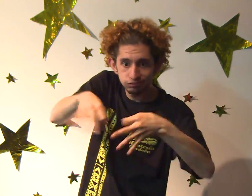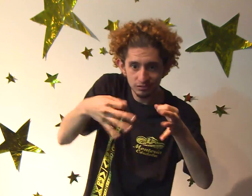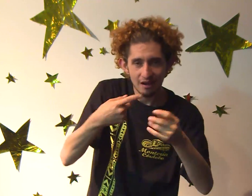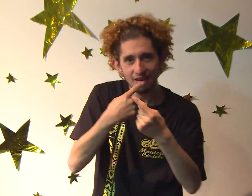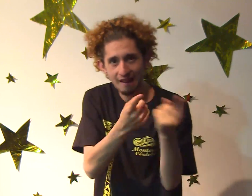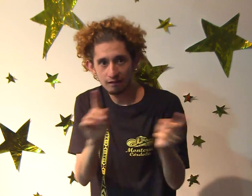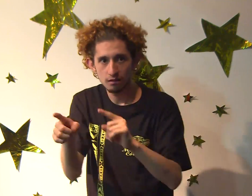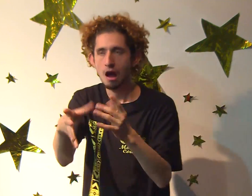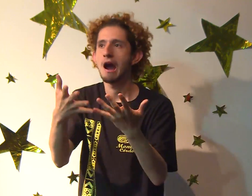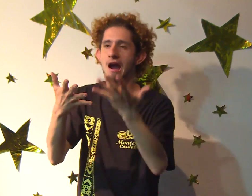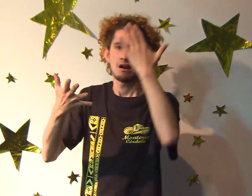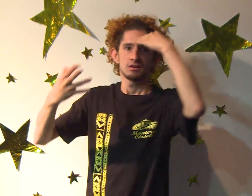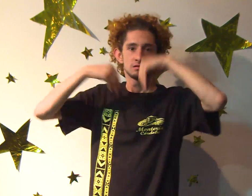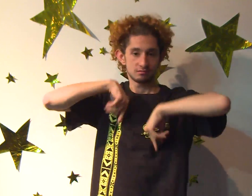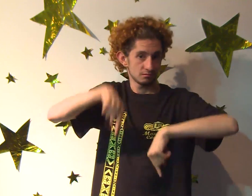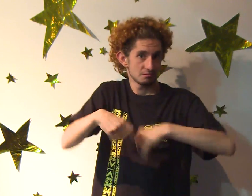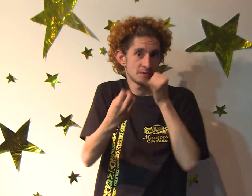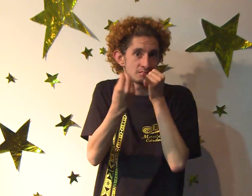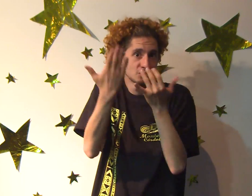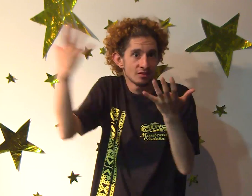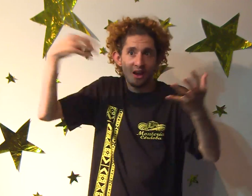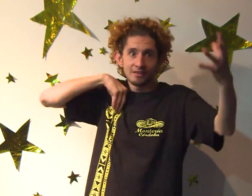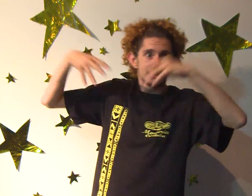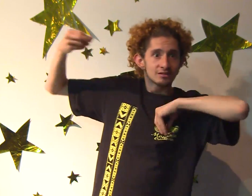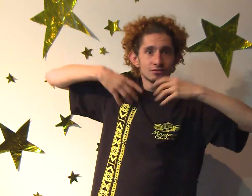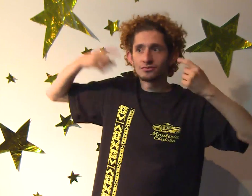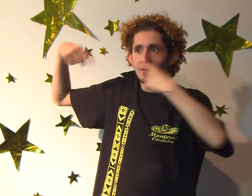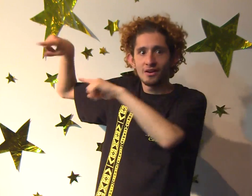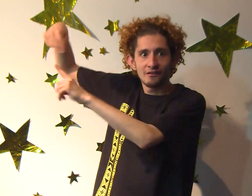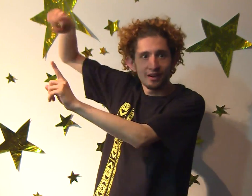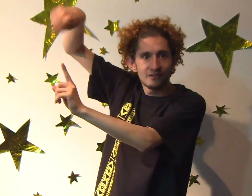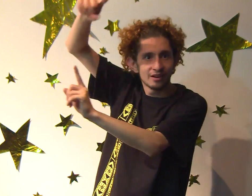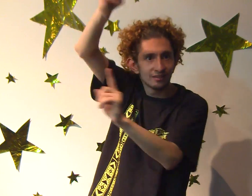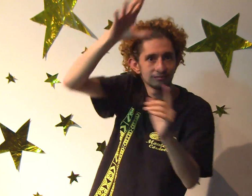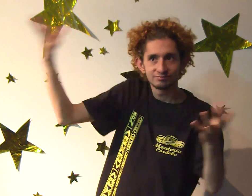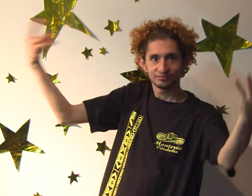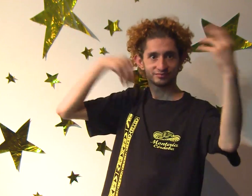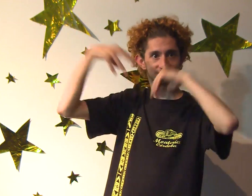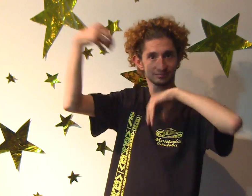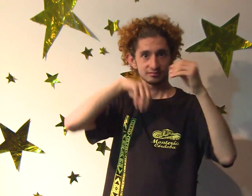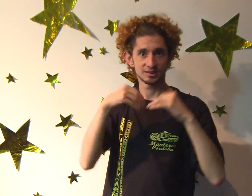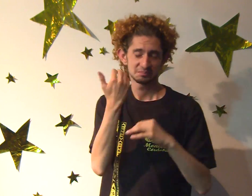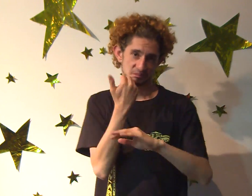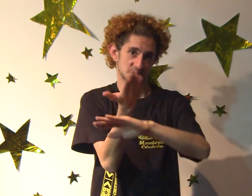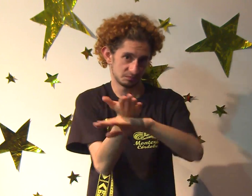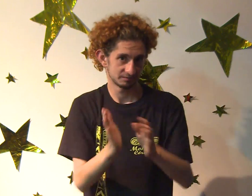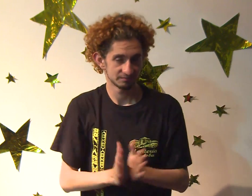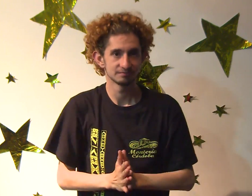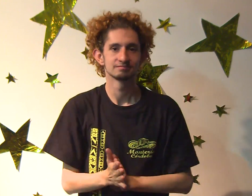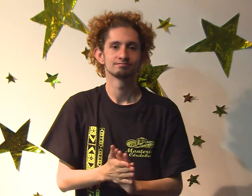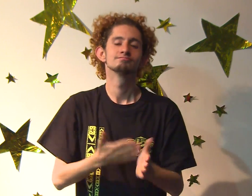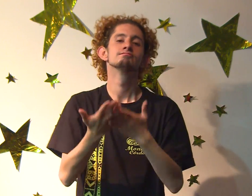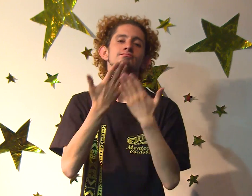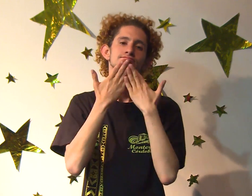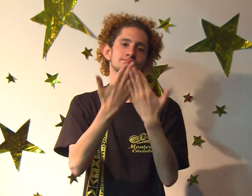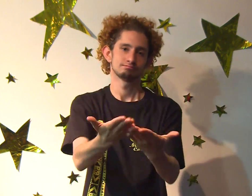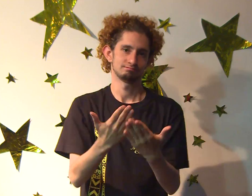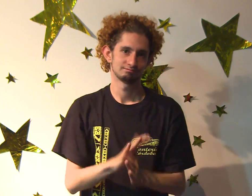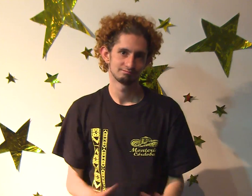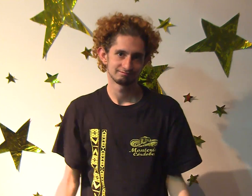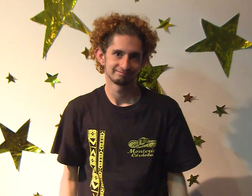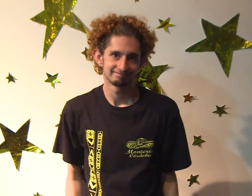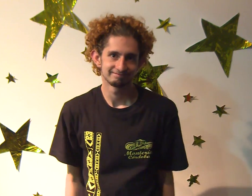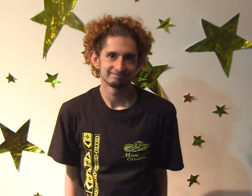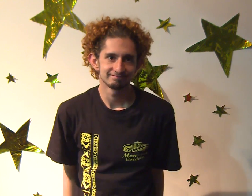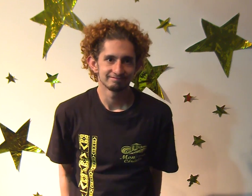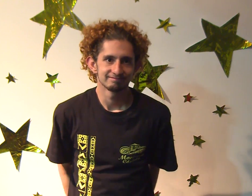de esta información. Entonces quisiera pedir a personas como Angélica, que ya tienen interiorizado temas o aspectos que se trabajan fuera de la universidad, y que